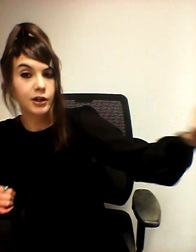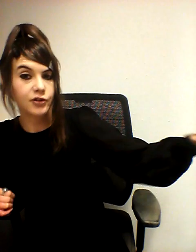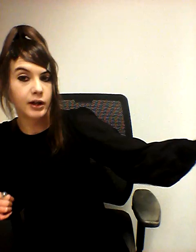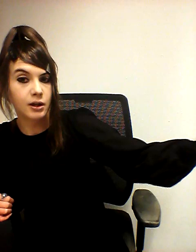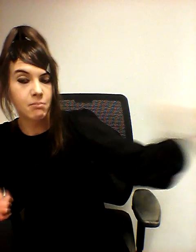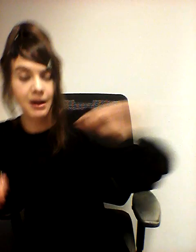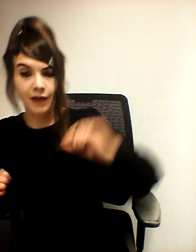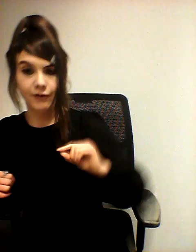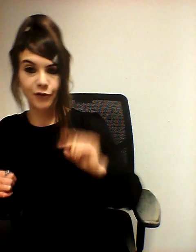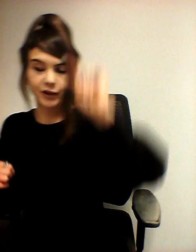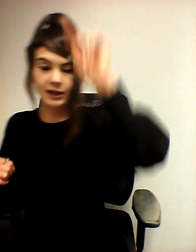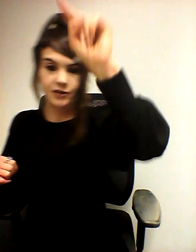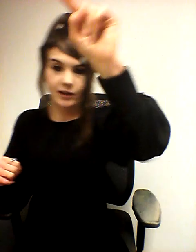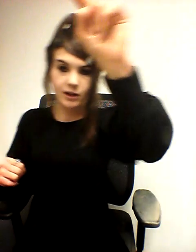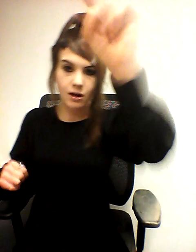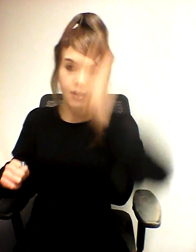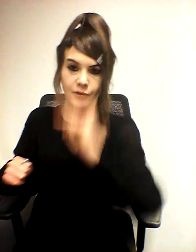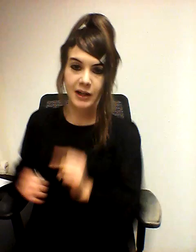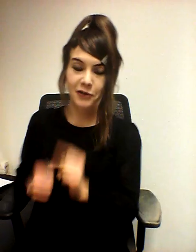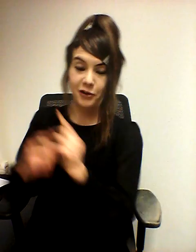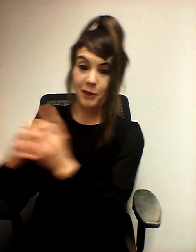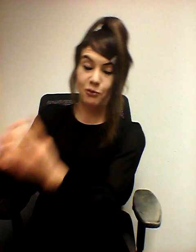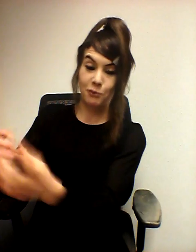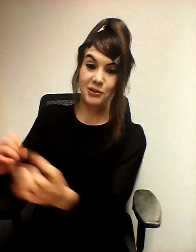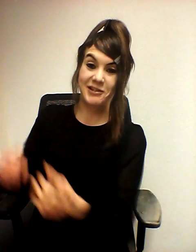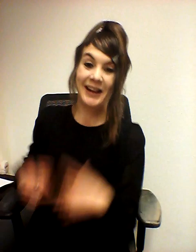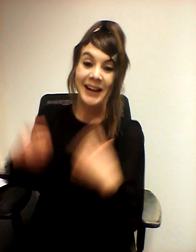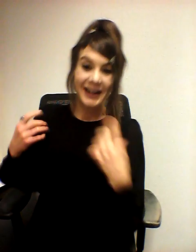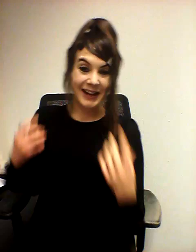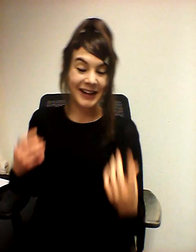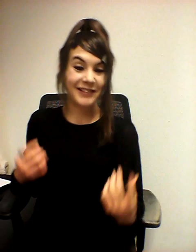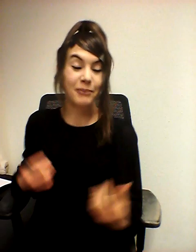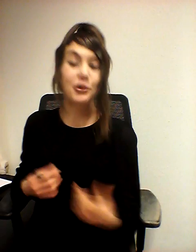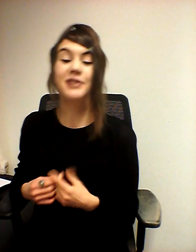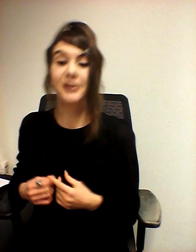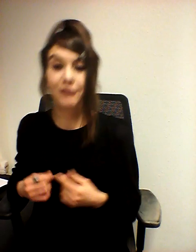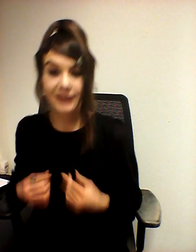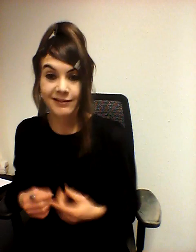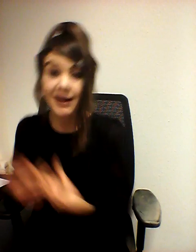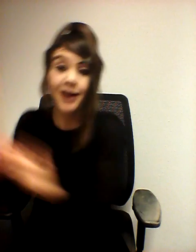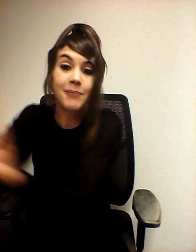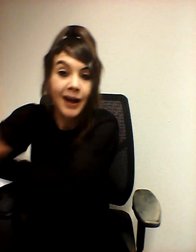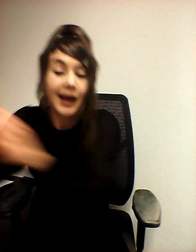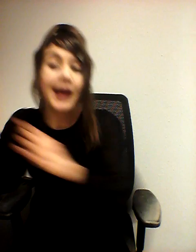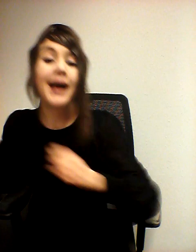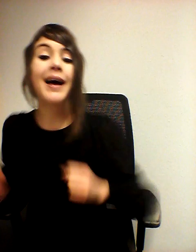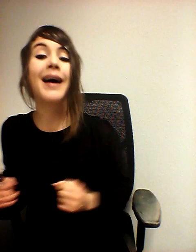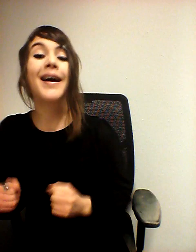kliercellen in je maag, want door de kliercellen in je alvleesklier, door de absorptiecellen in het absorptiedeel van je darmen en